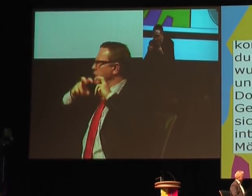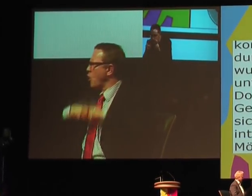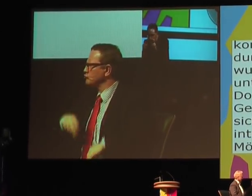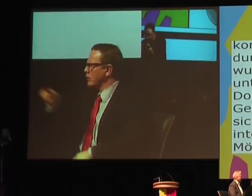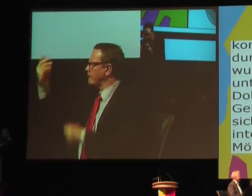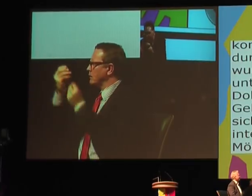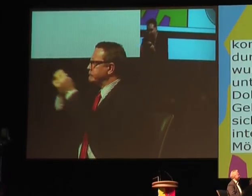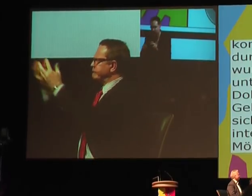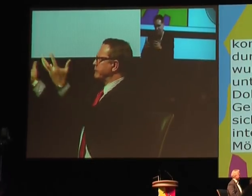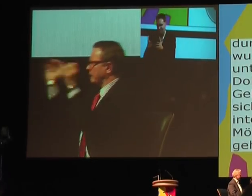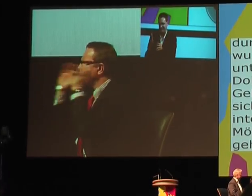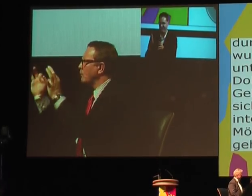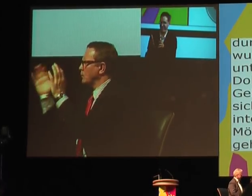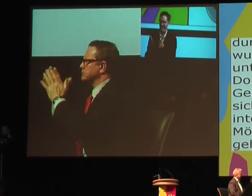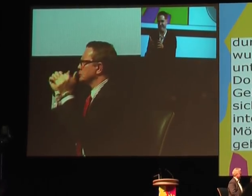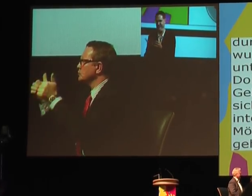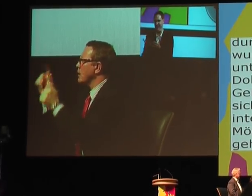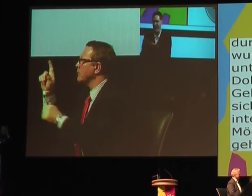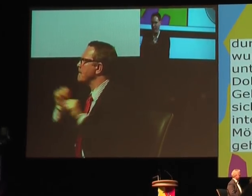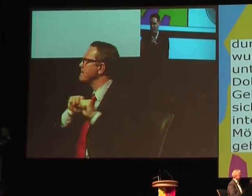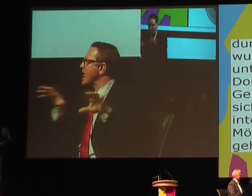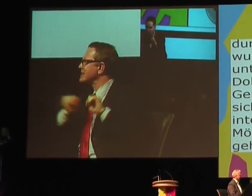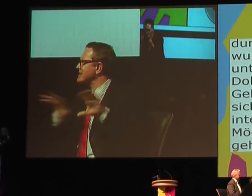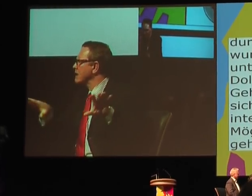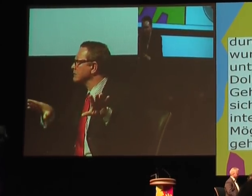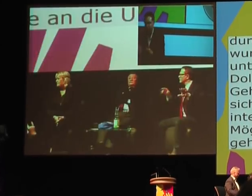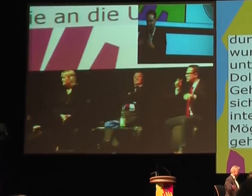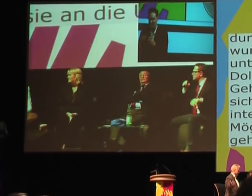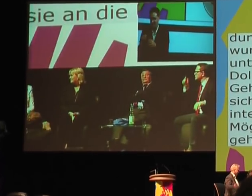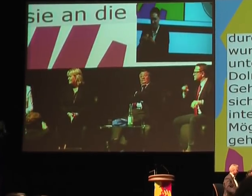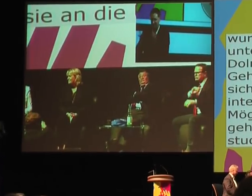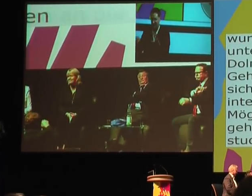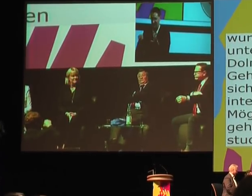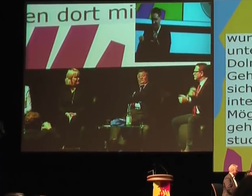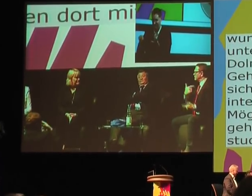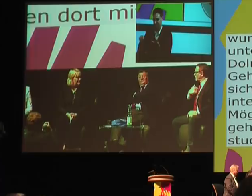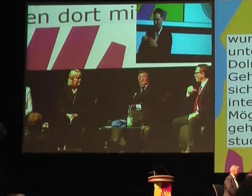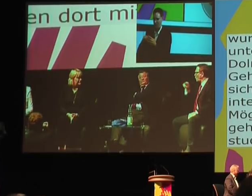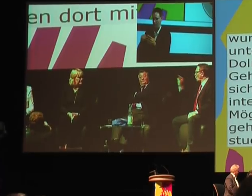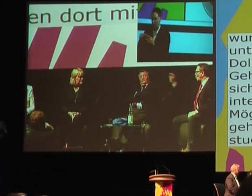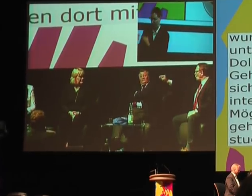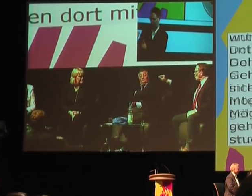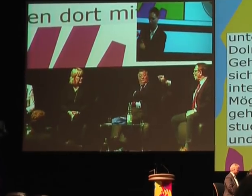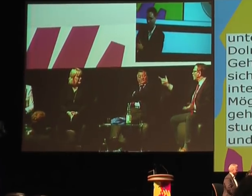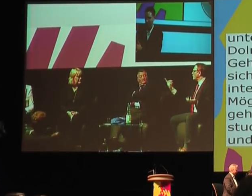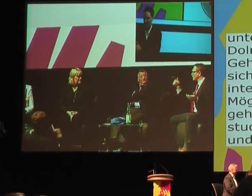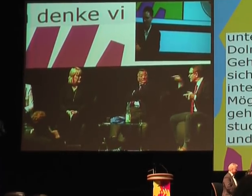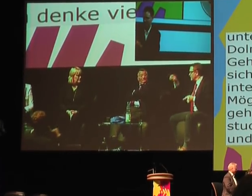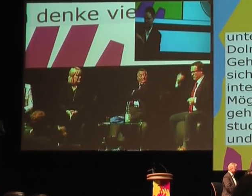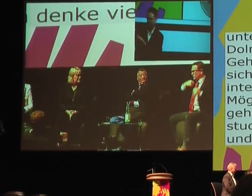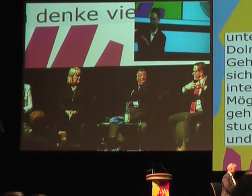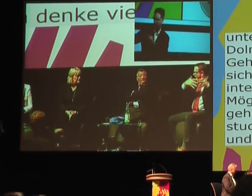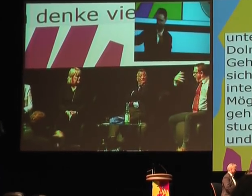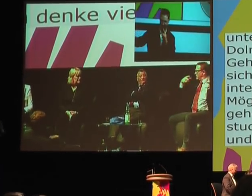mit Dolmetschern. Und ich denke, viele Gehörlose sehen ihren Arbeitsbereich,